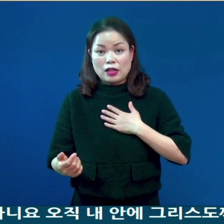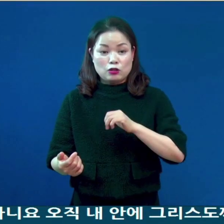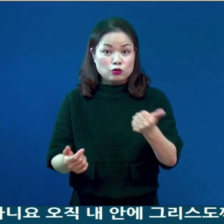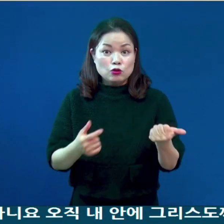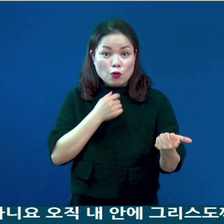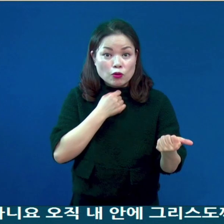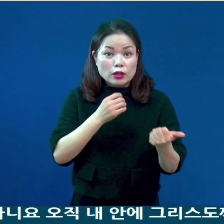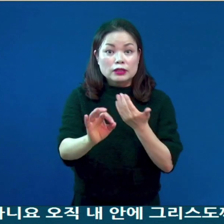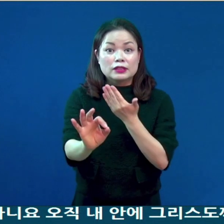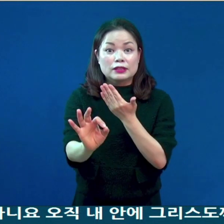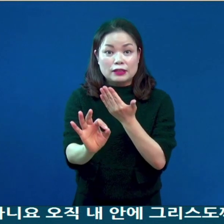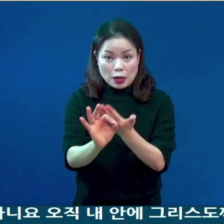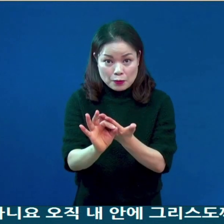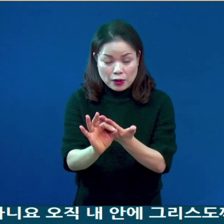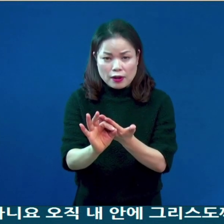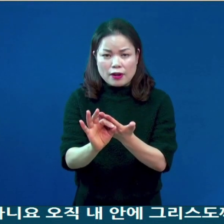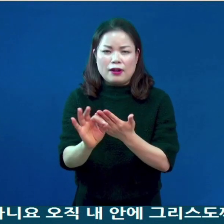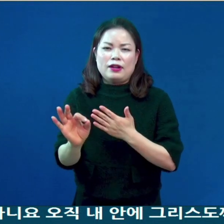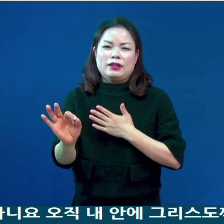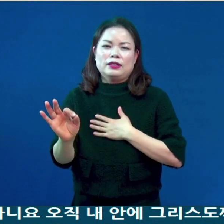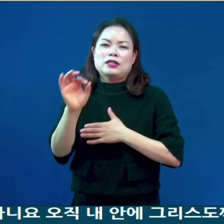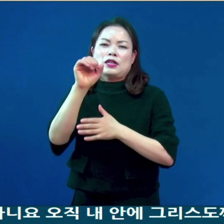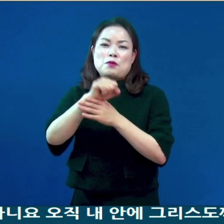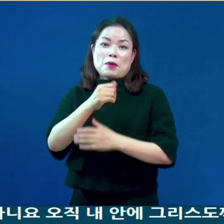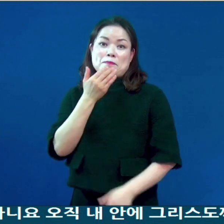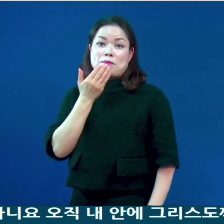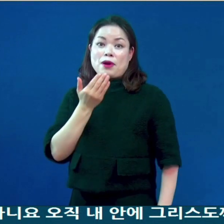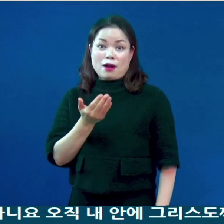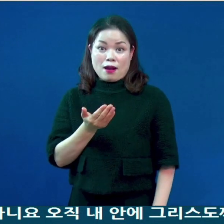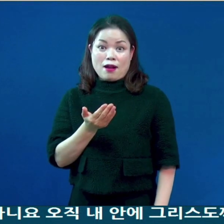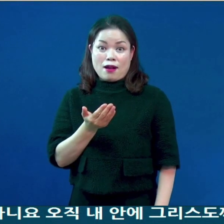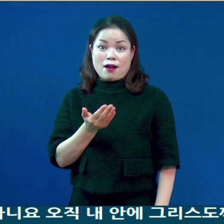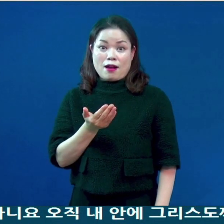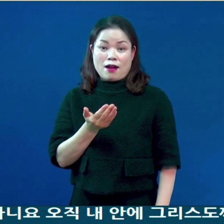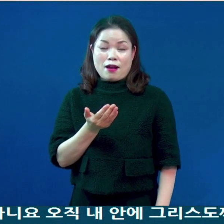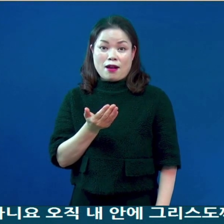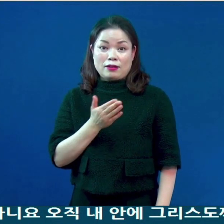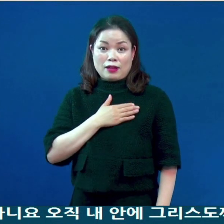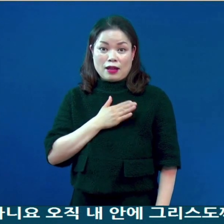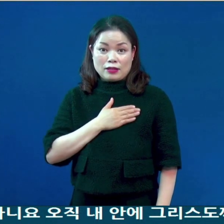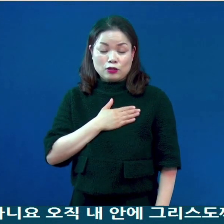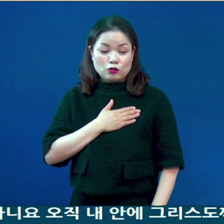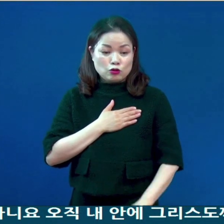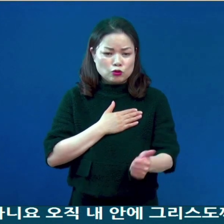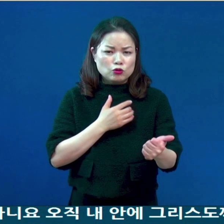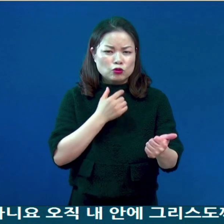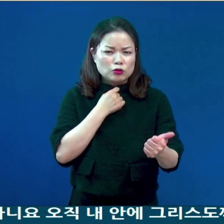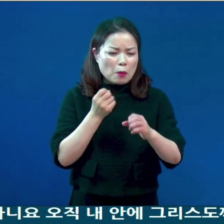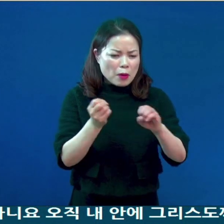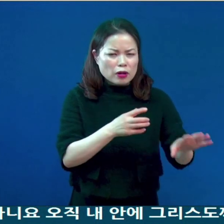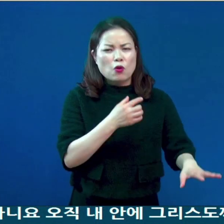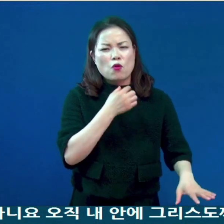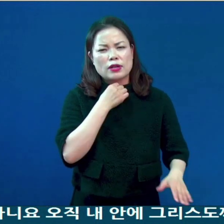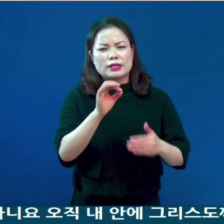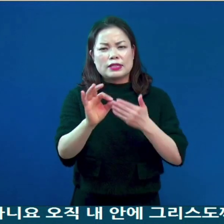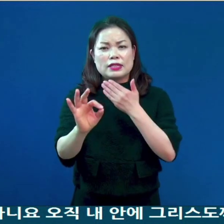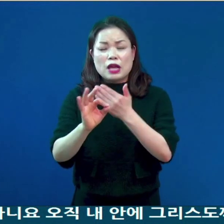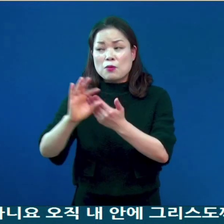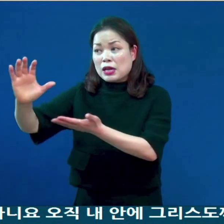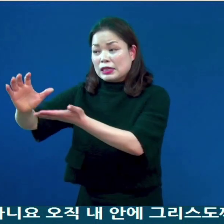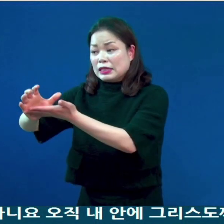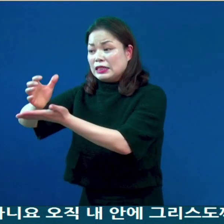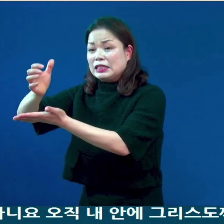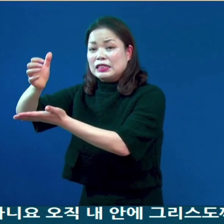죽이시기를 원하신다면, 그래야 우리가 열매를 맺는데, 정말 나를 죽이시기를 원한다면